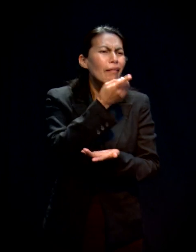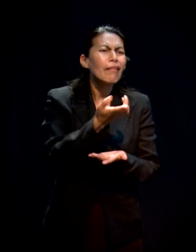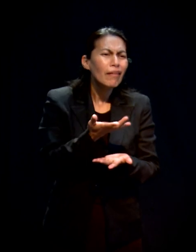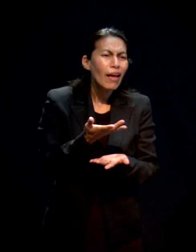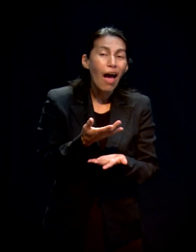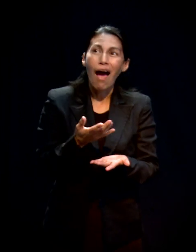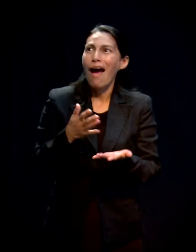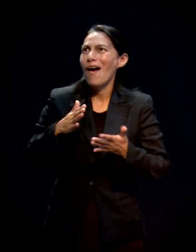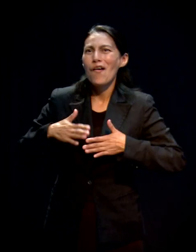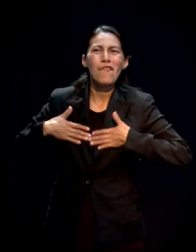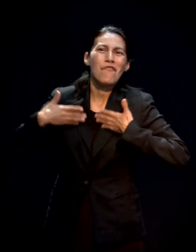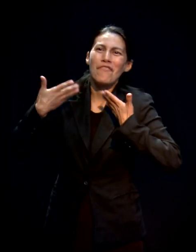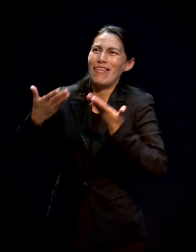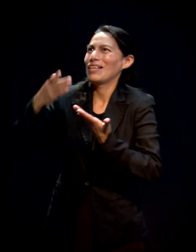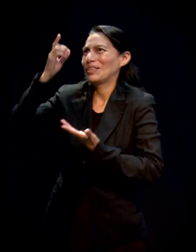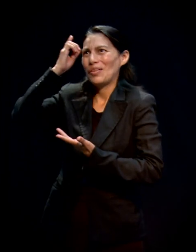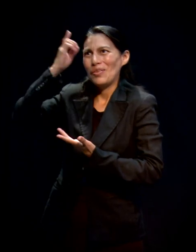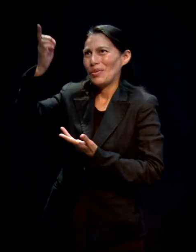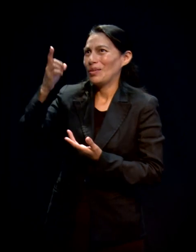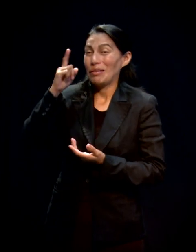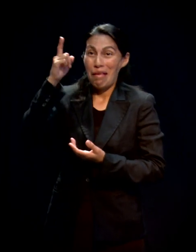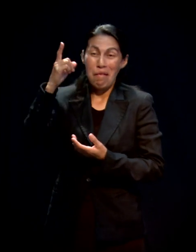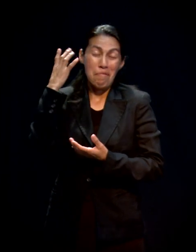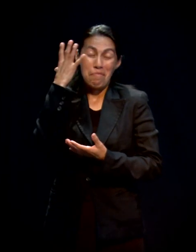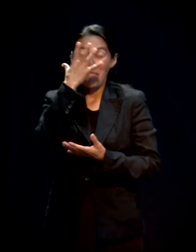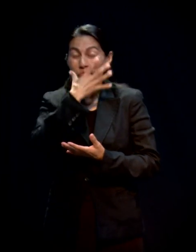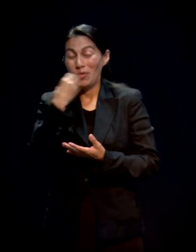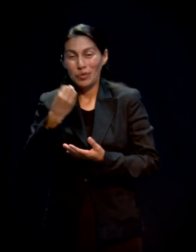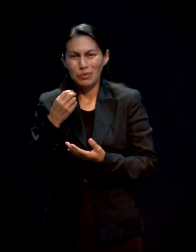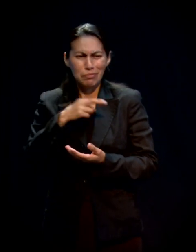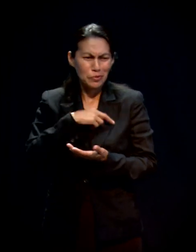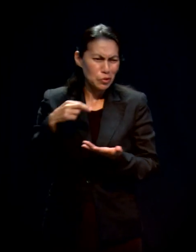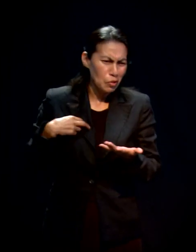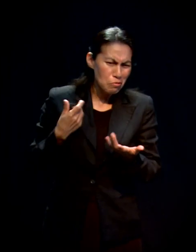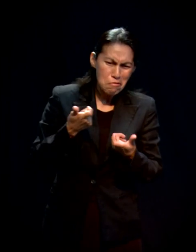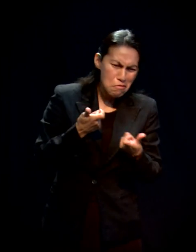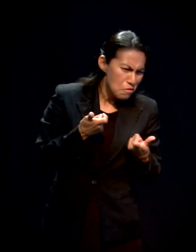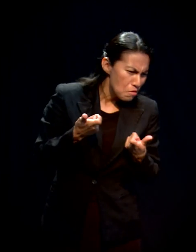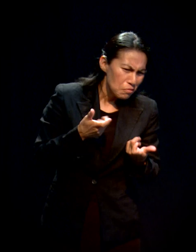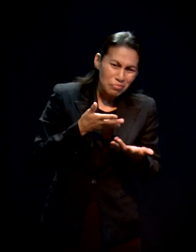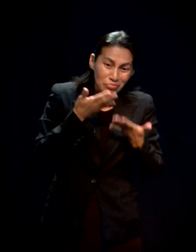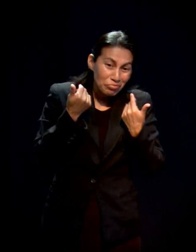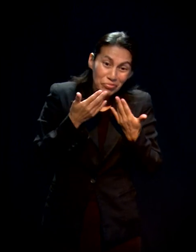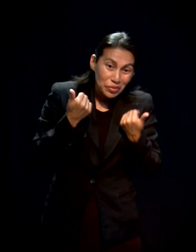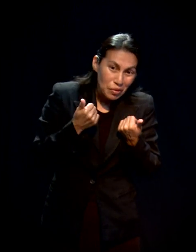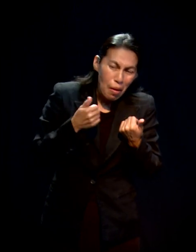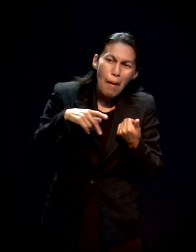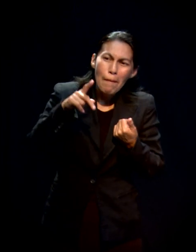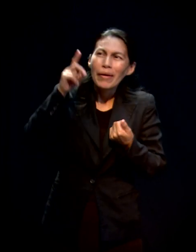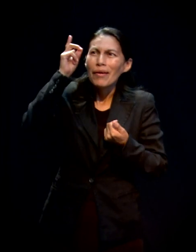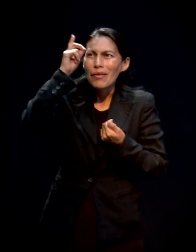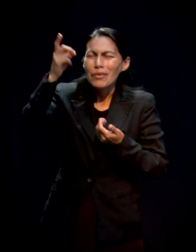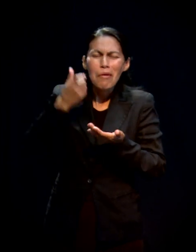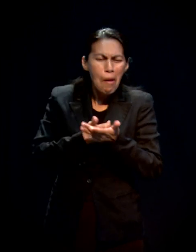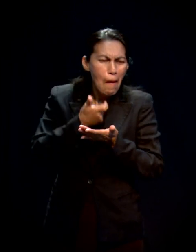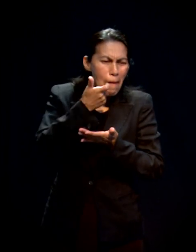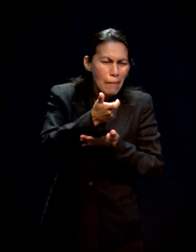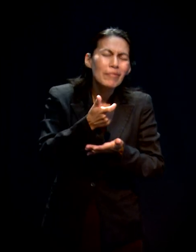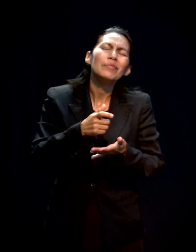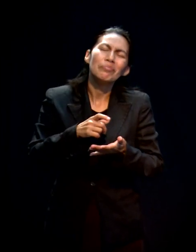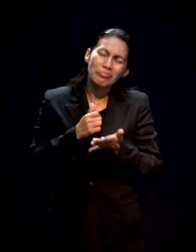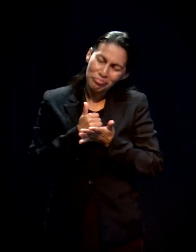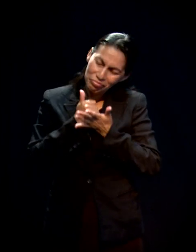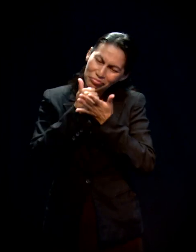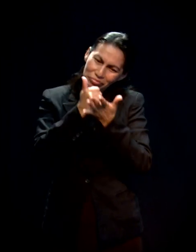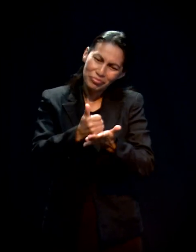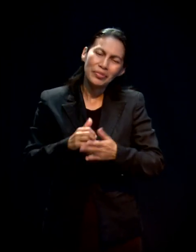tiene todas esas maravillas que nosotros no sabemos de dónde salen pero va a ayudar ciertamente a pagar todas que